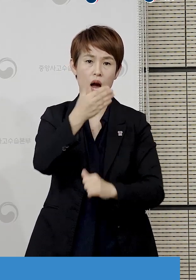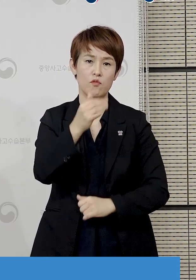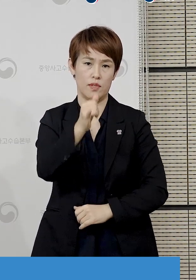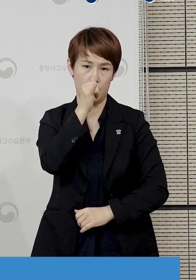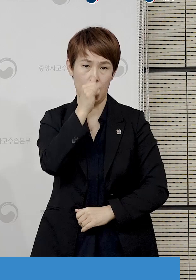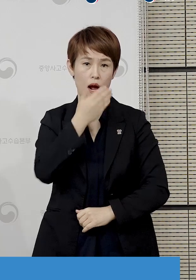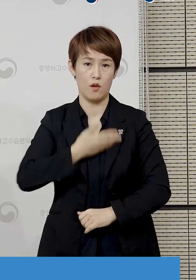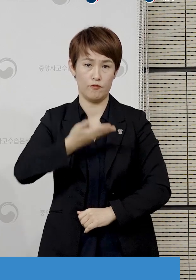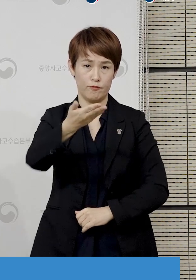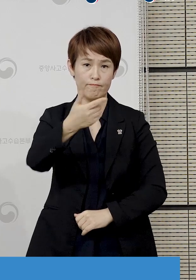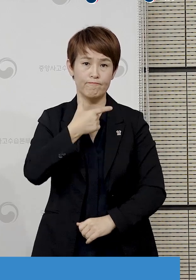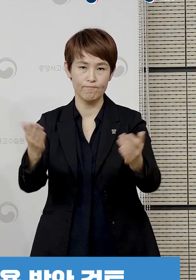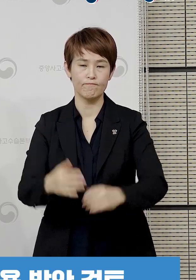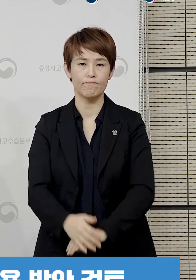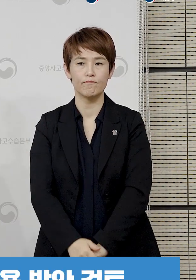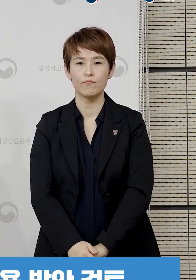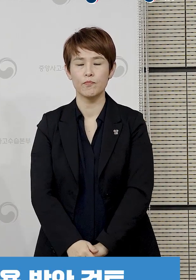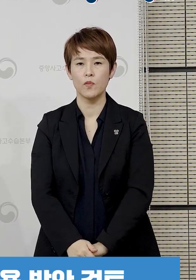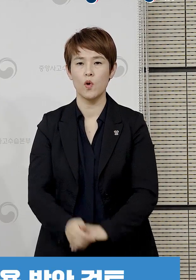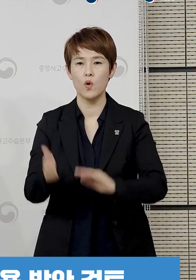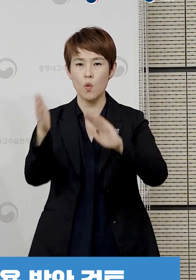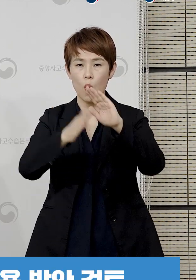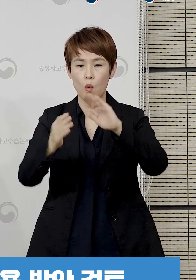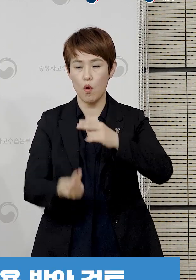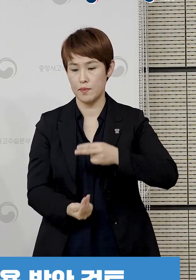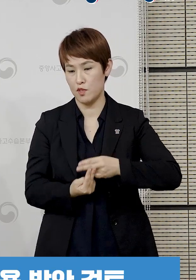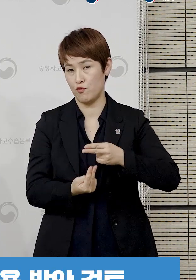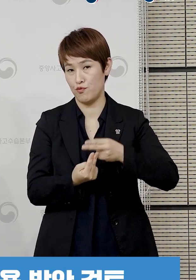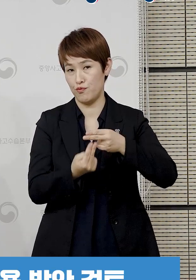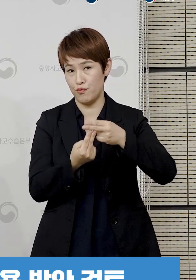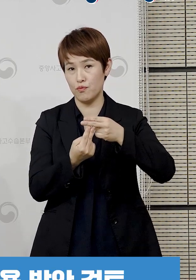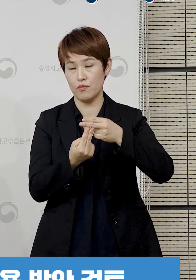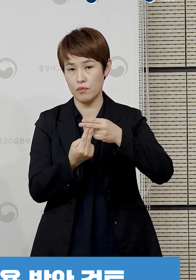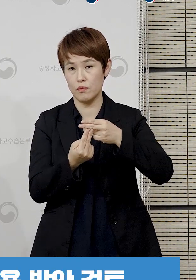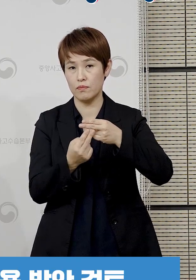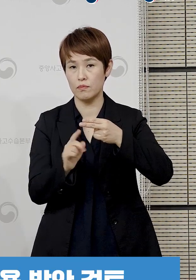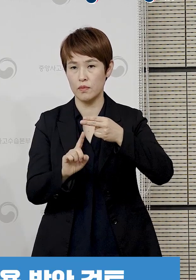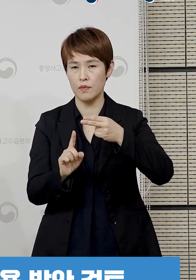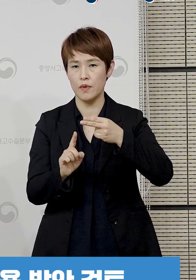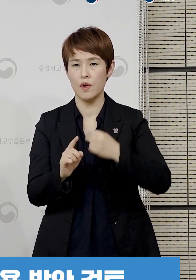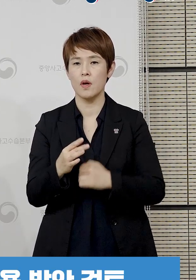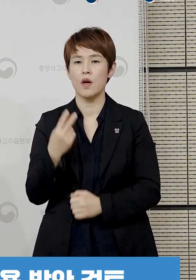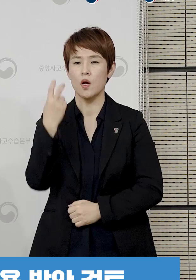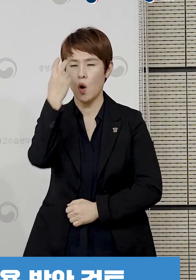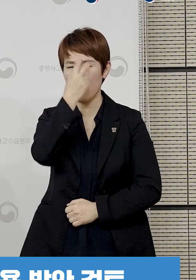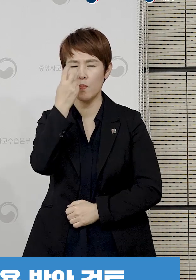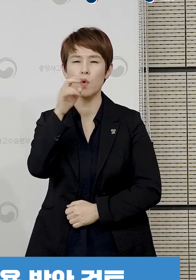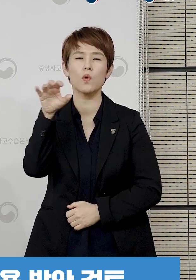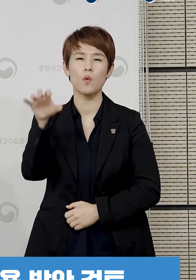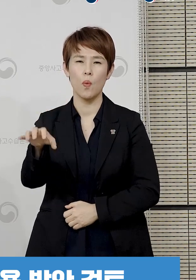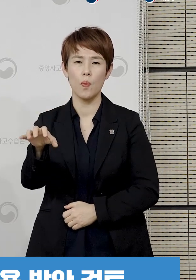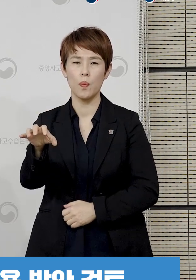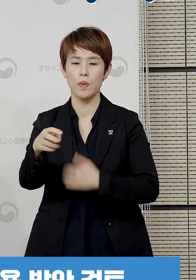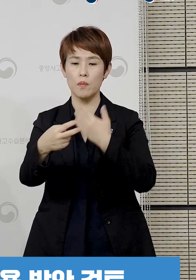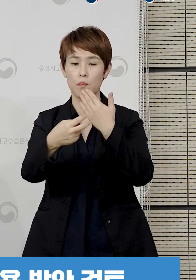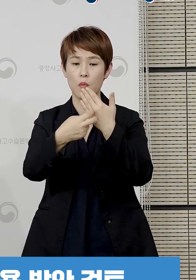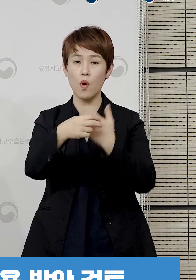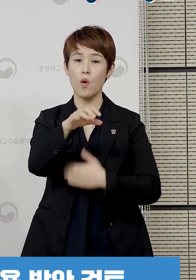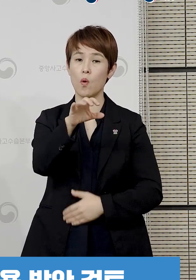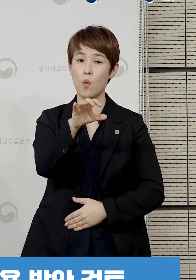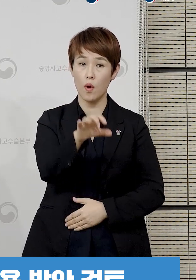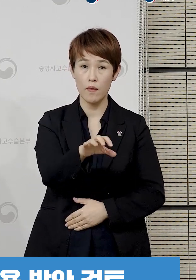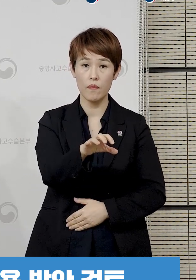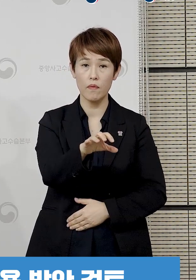가능하다라는 점도 아울러 말씀을 드립니다. 공공비축부는 그 특히 검역 현장이나 의료